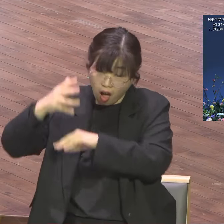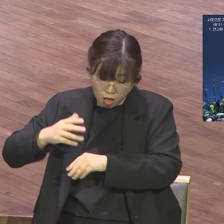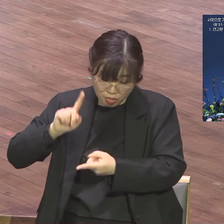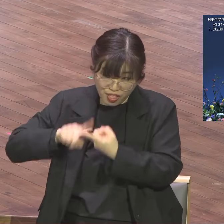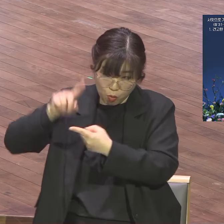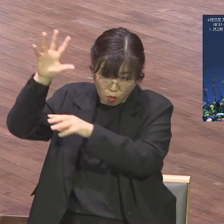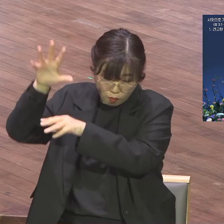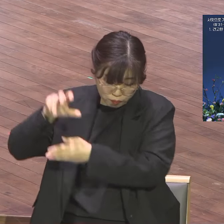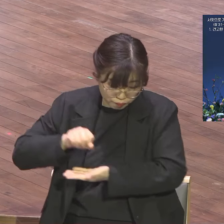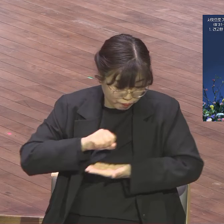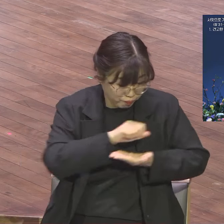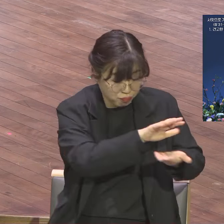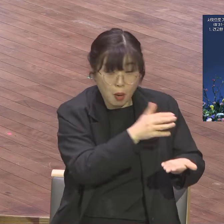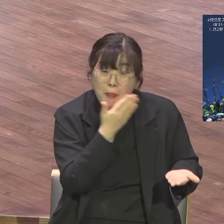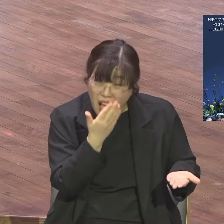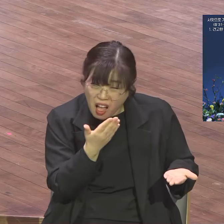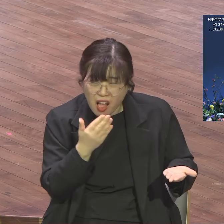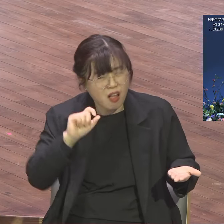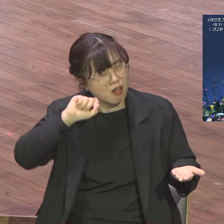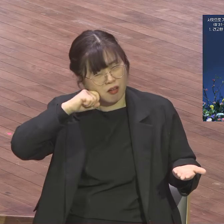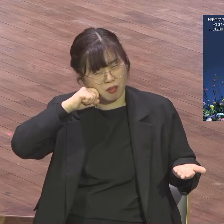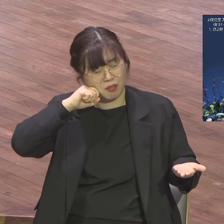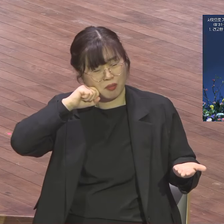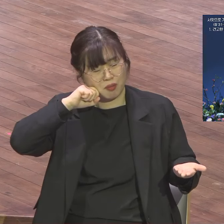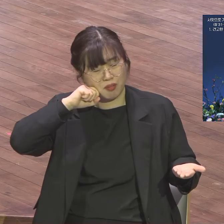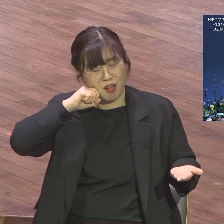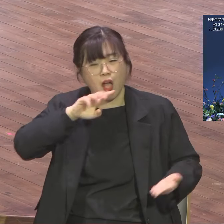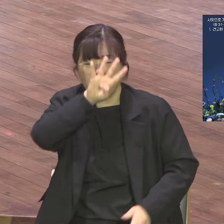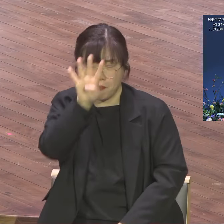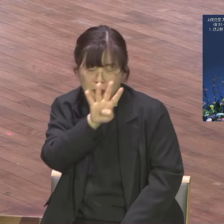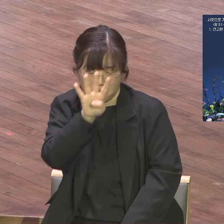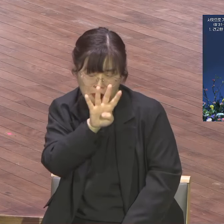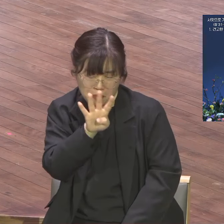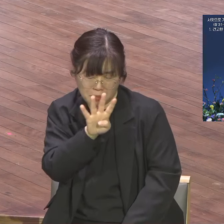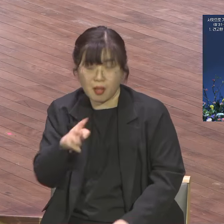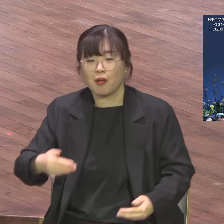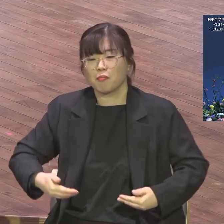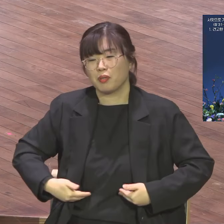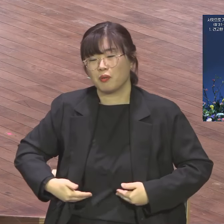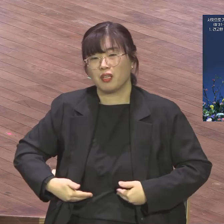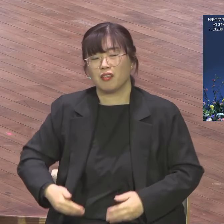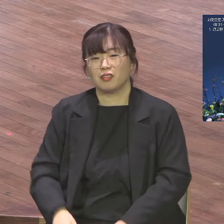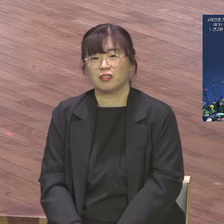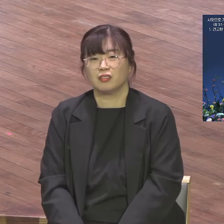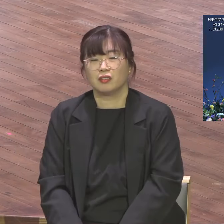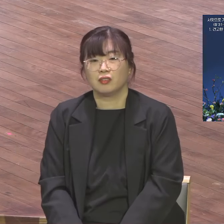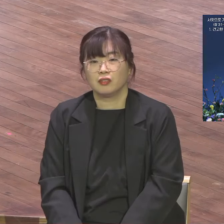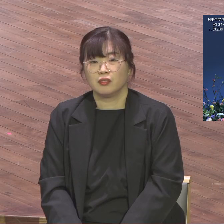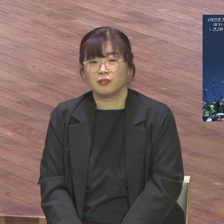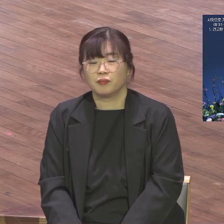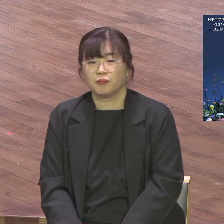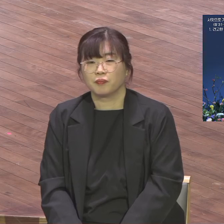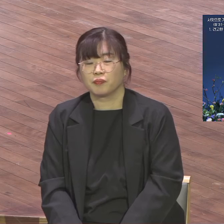없는지, 사단이, 귀신이 있는지 없는지, 영적인 세계가 있는지 없는지 답답하고 막막합니까?